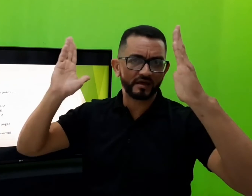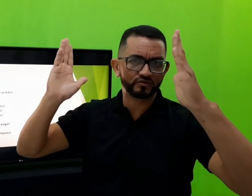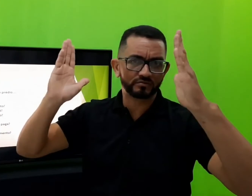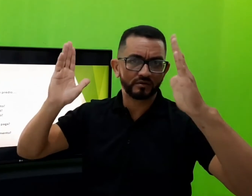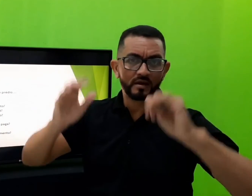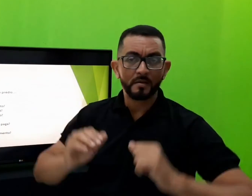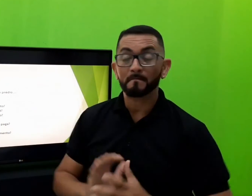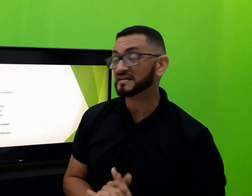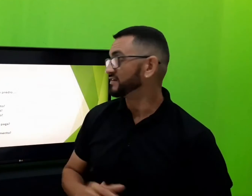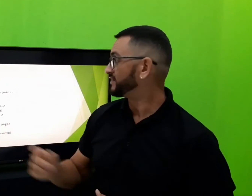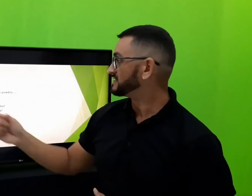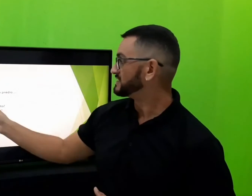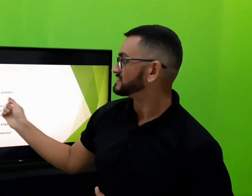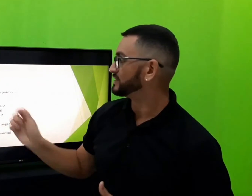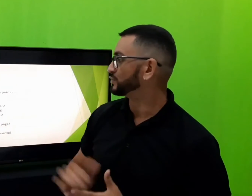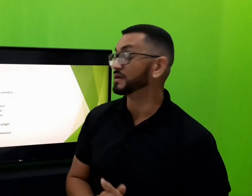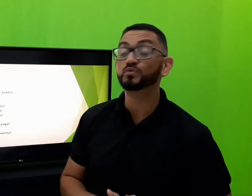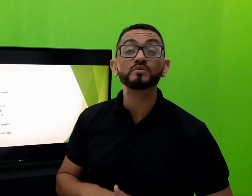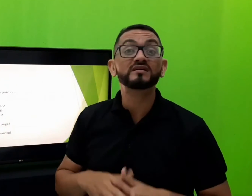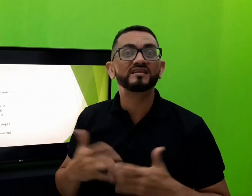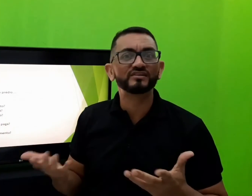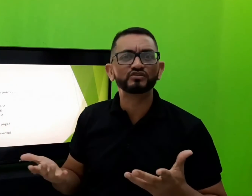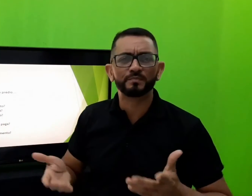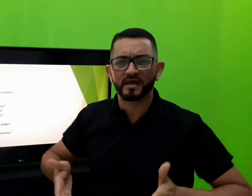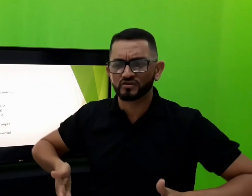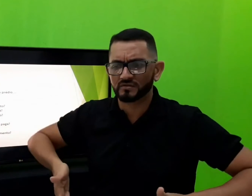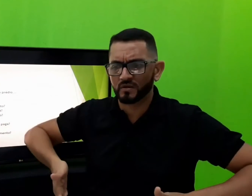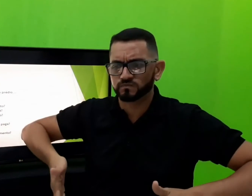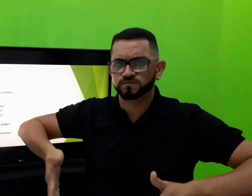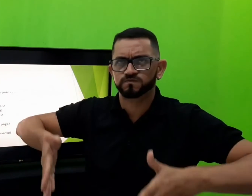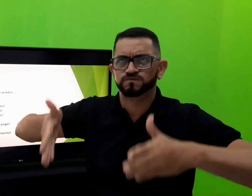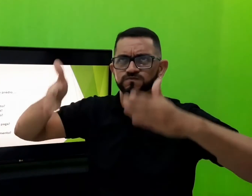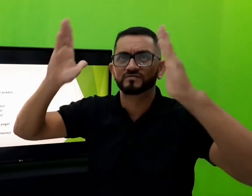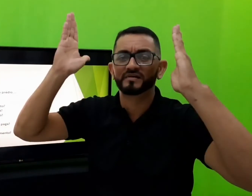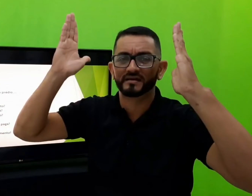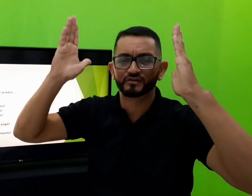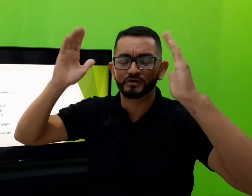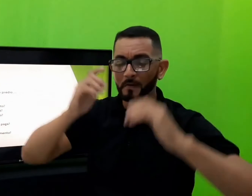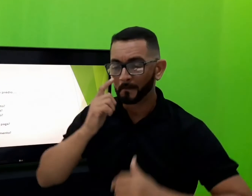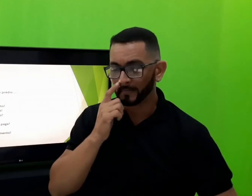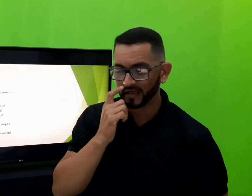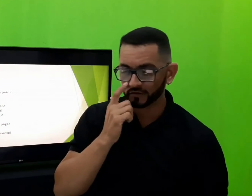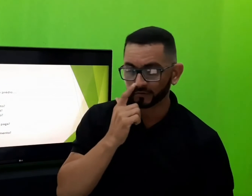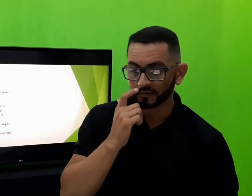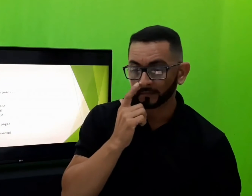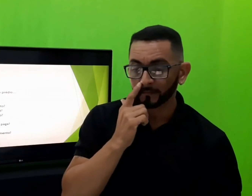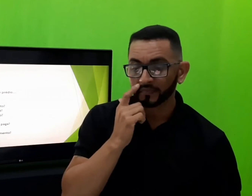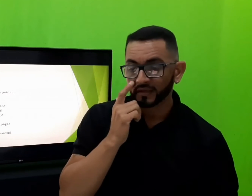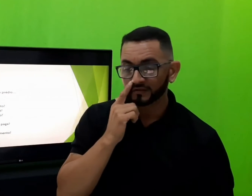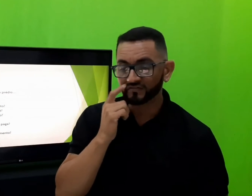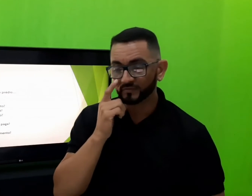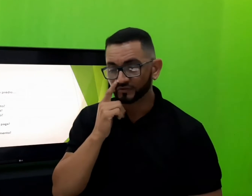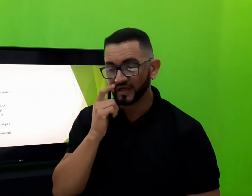prédio. Mas a frase está escrita o quê? Num grande prédio. Então é um grande prédio. Então vamos